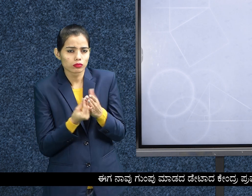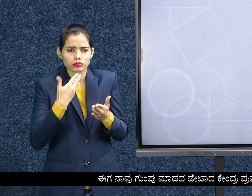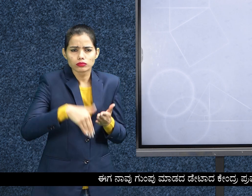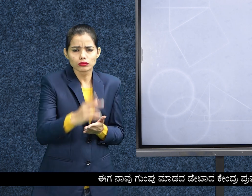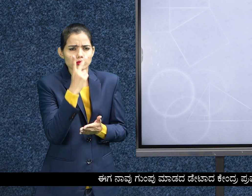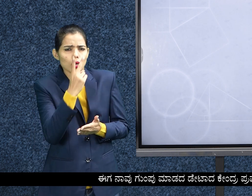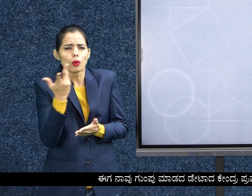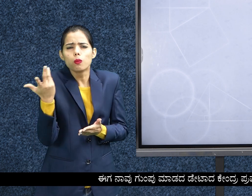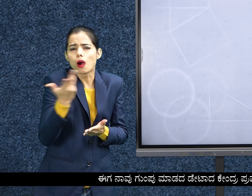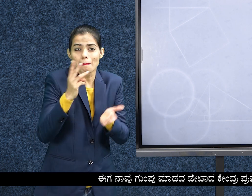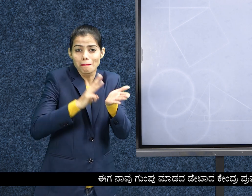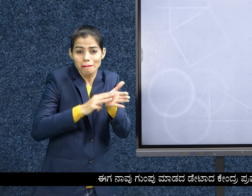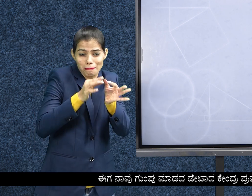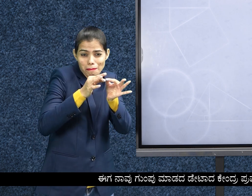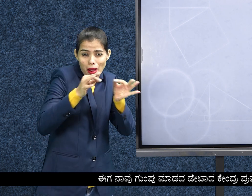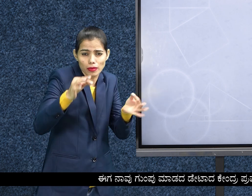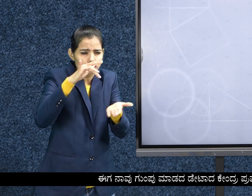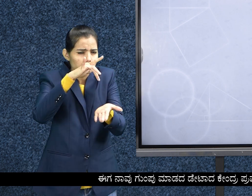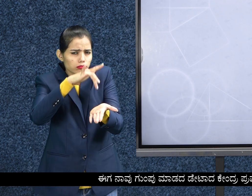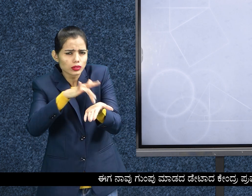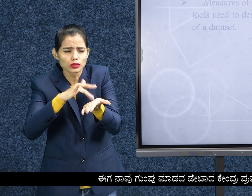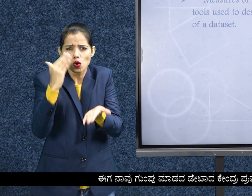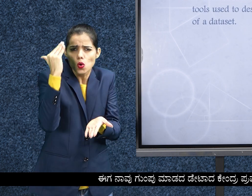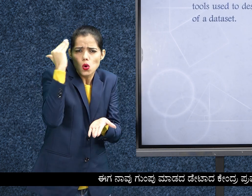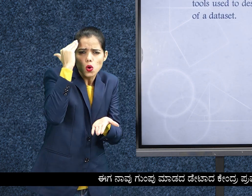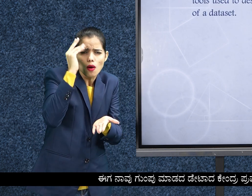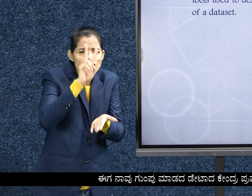ಮಾಡದ ಡೇಟಾದ ಕೇಂದ್ರ ಪ್ರವೃತ್ತಿಯ ಅಳತೆ ಏನೆಂದು ನೋಡೋಣ.